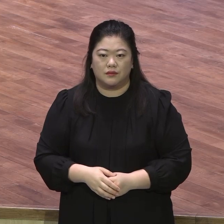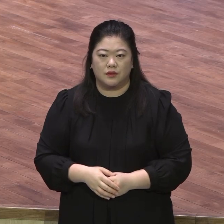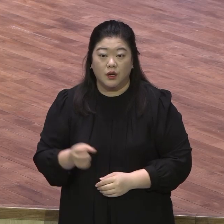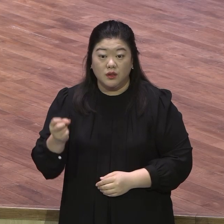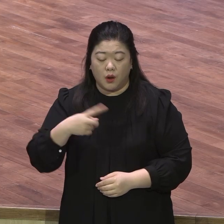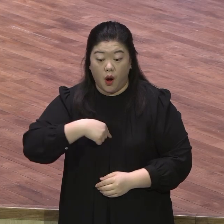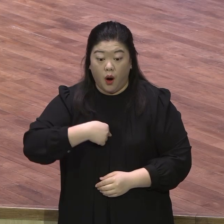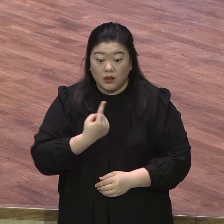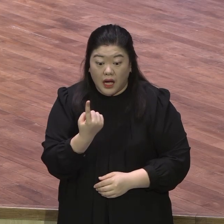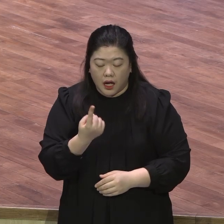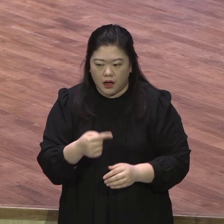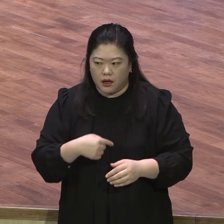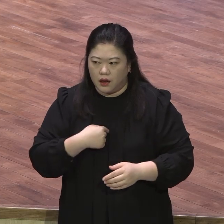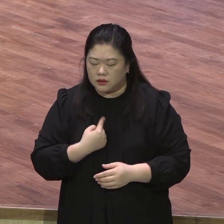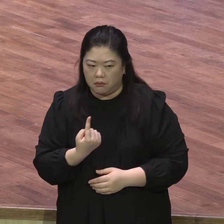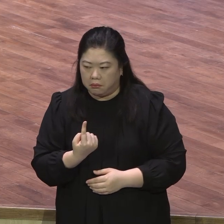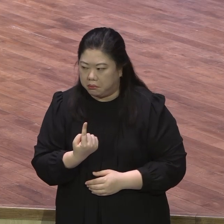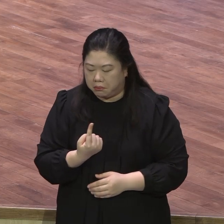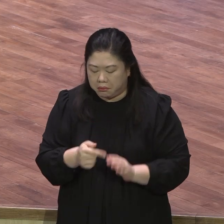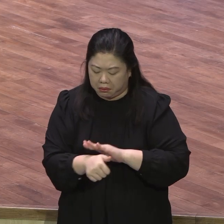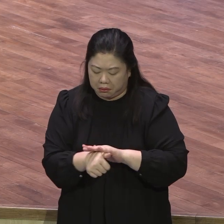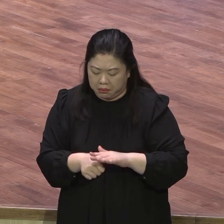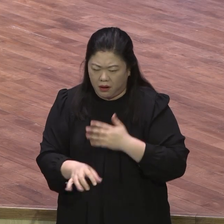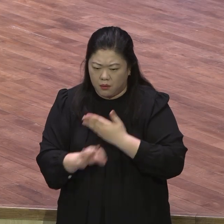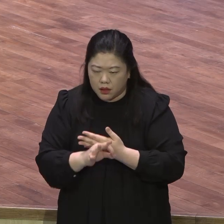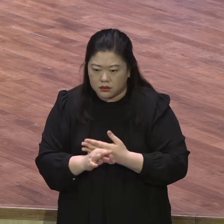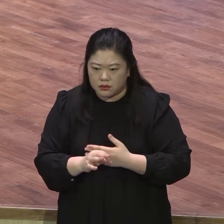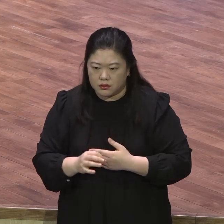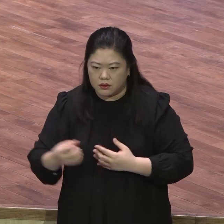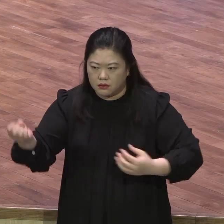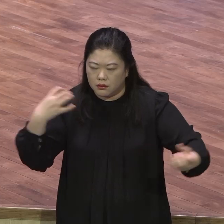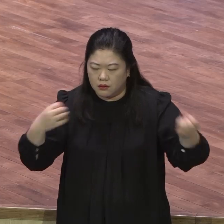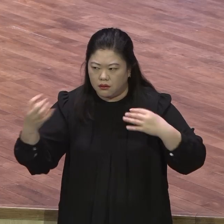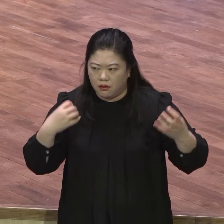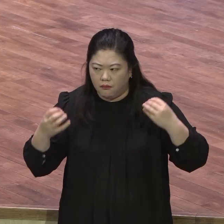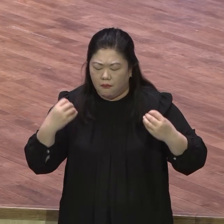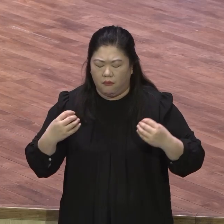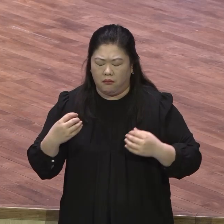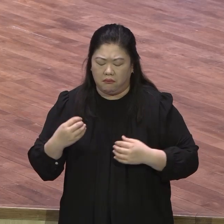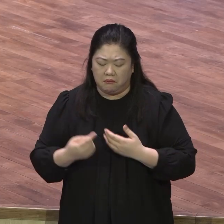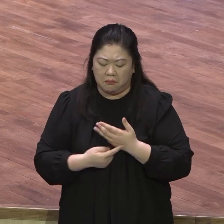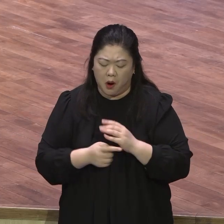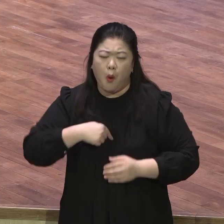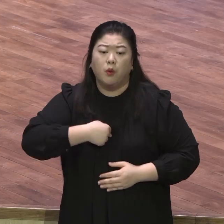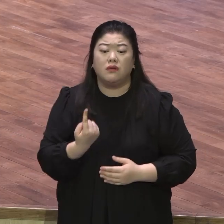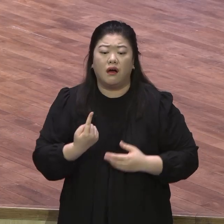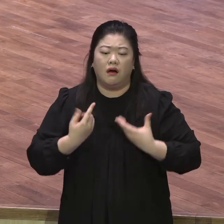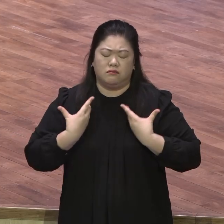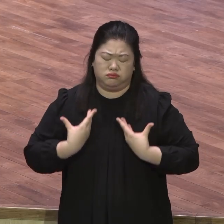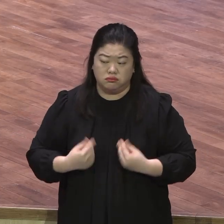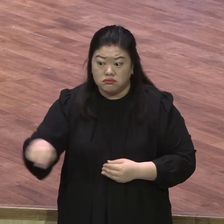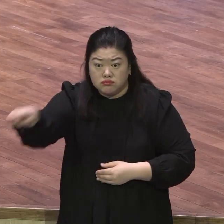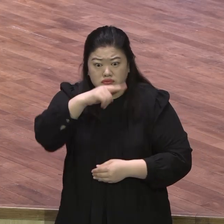혼자 고독해. 심지어 집에 있으면서도 식구들하고 대화도 안 해요. 혼자. 혼자.